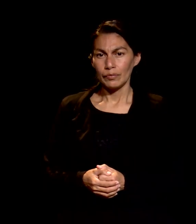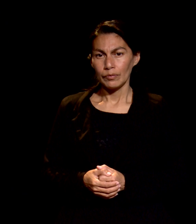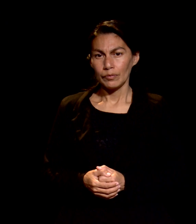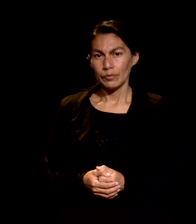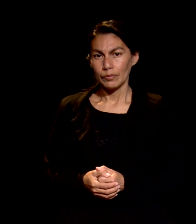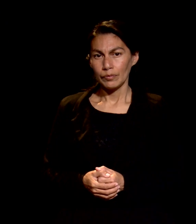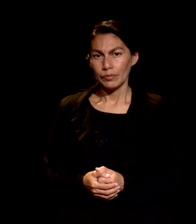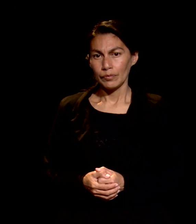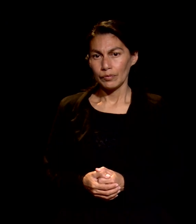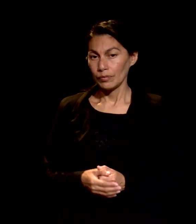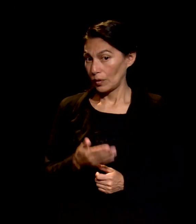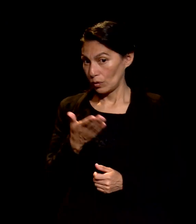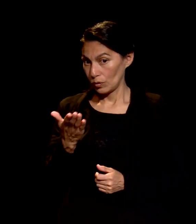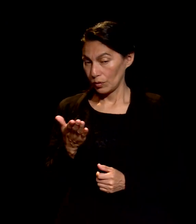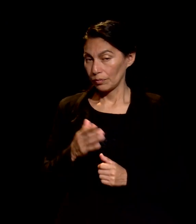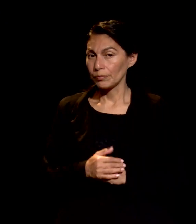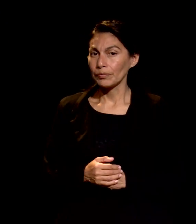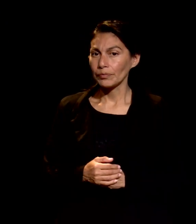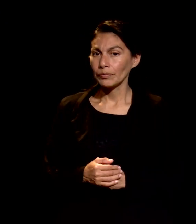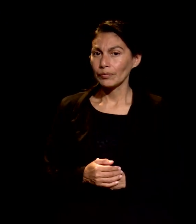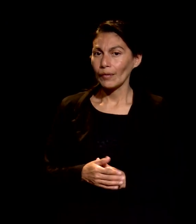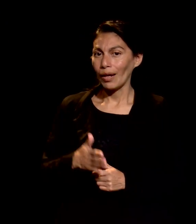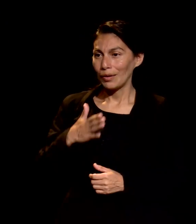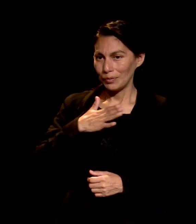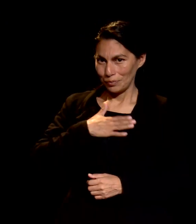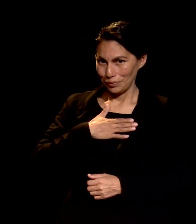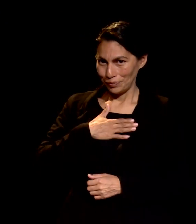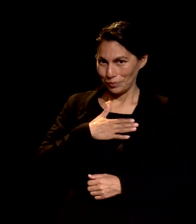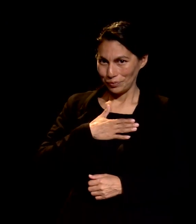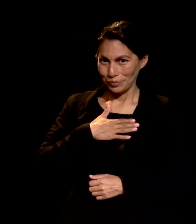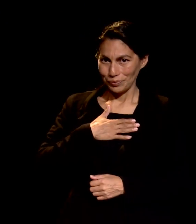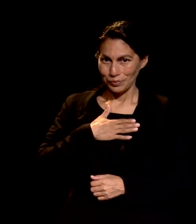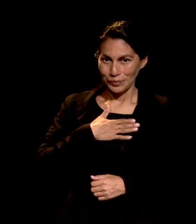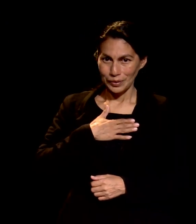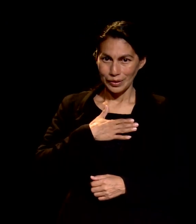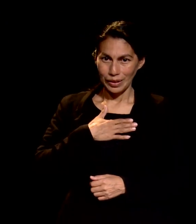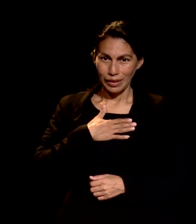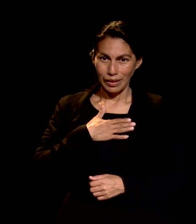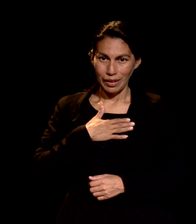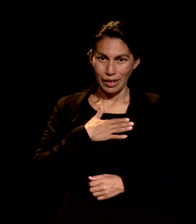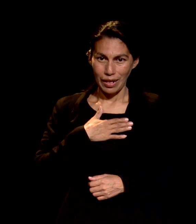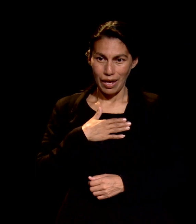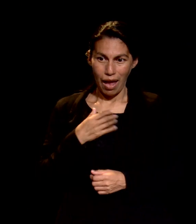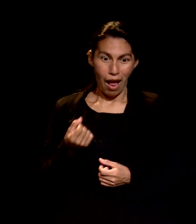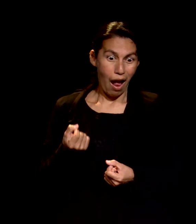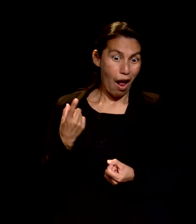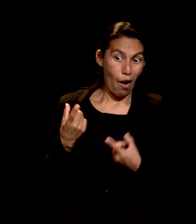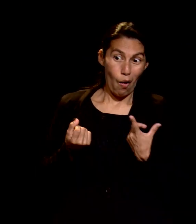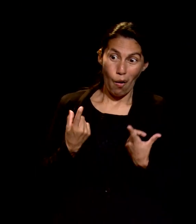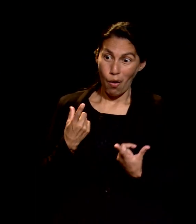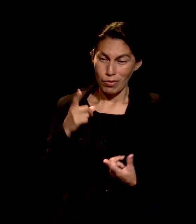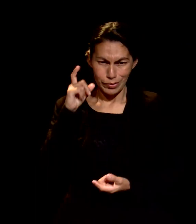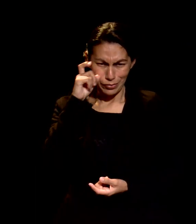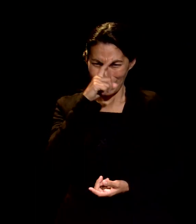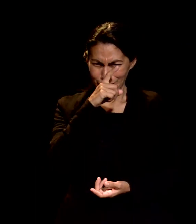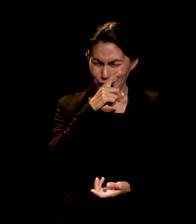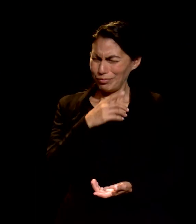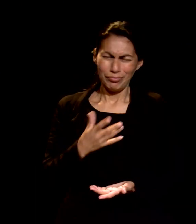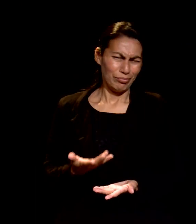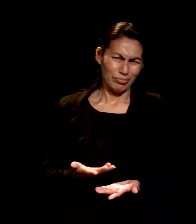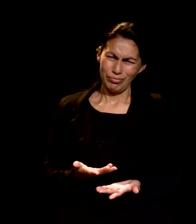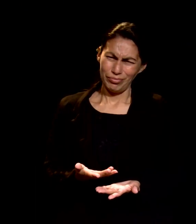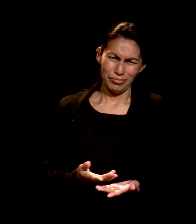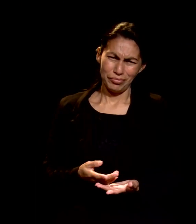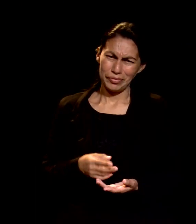para ustedes la oración? Bueno, para mí pues no es algo tan rebuscado, es algo